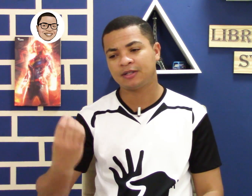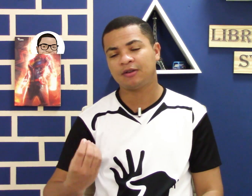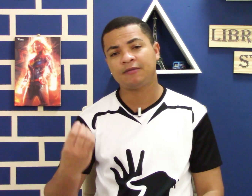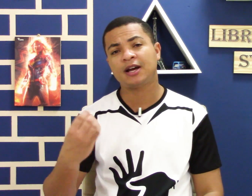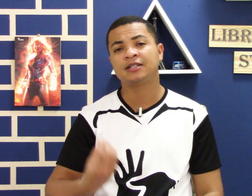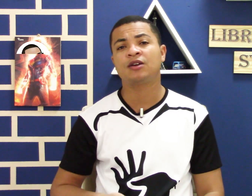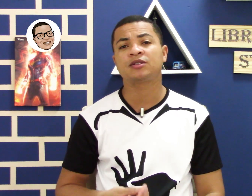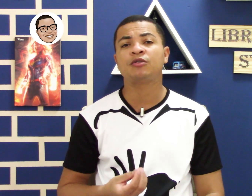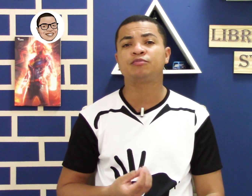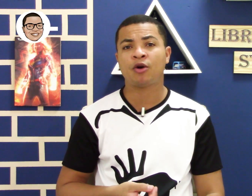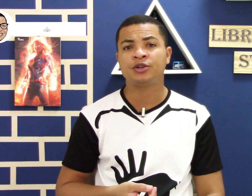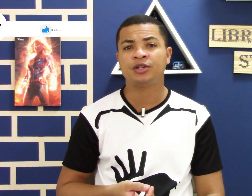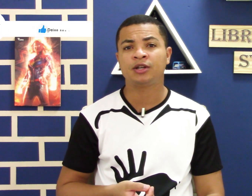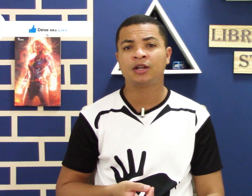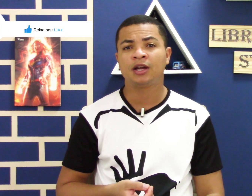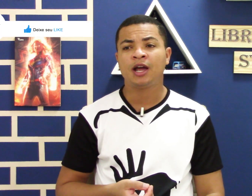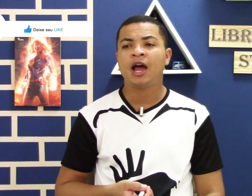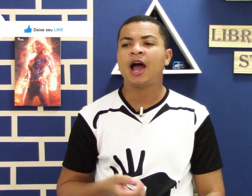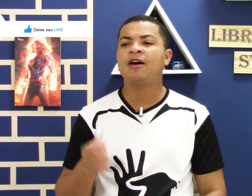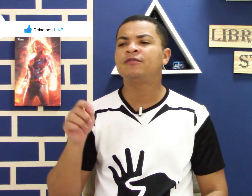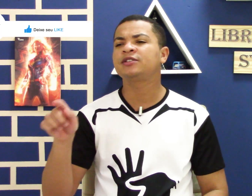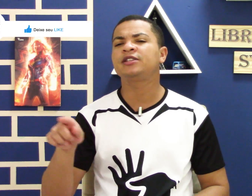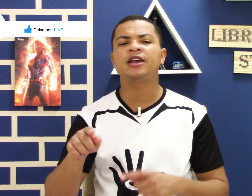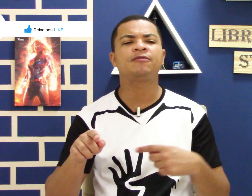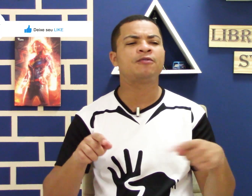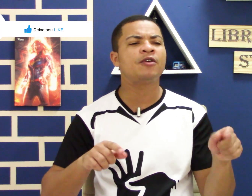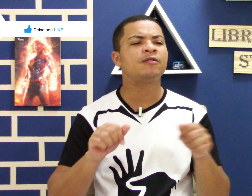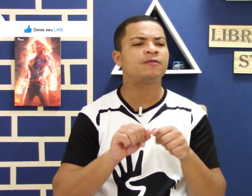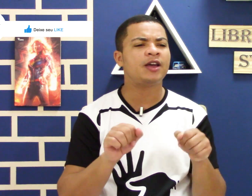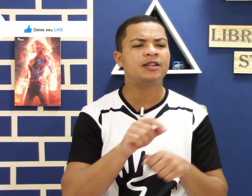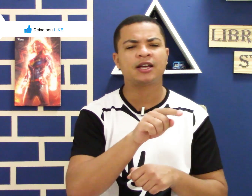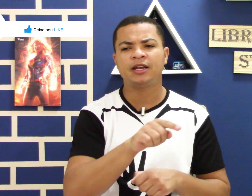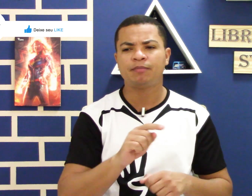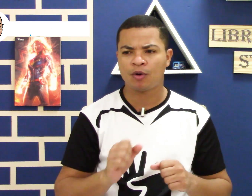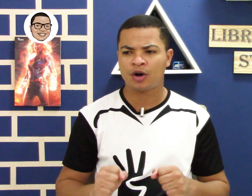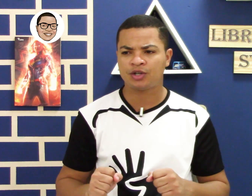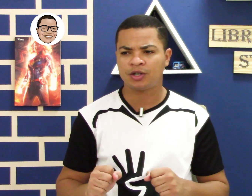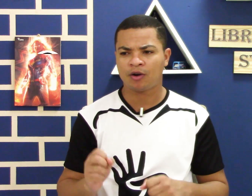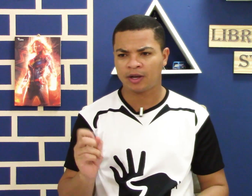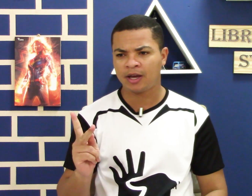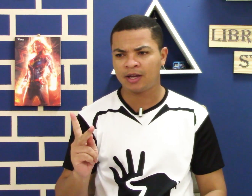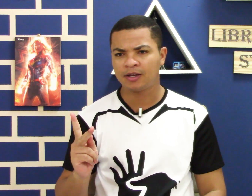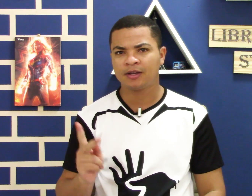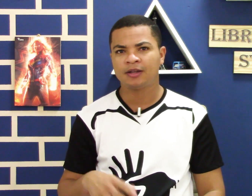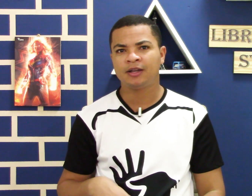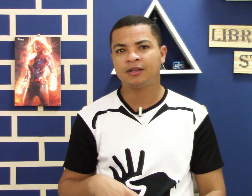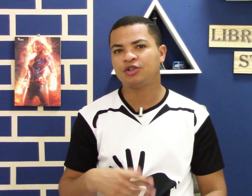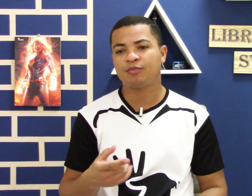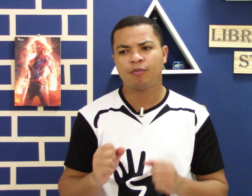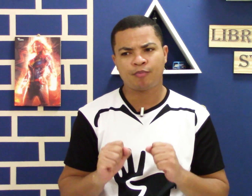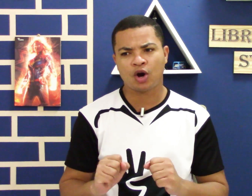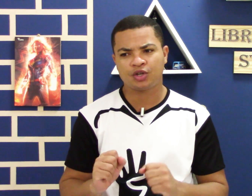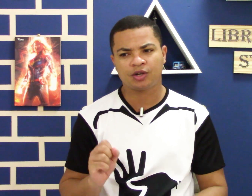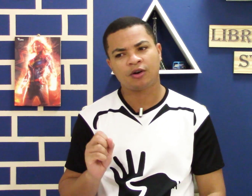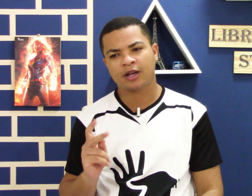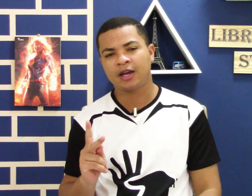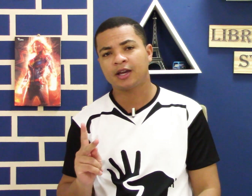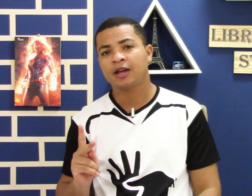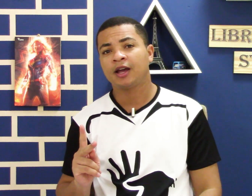da frase é o sinal de pode. Você foi, fez ali, pode, ok? Então, tipo, pode, ok?